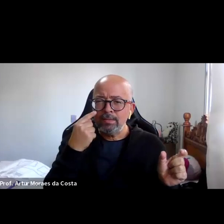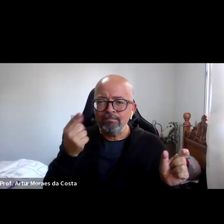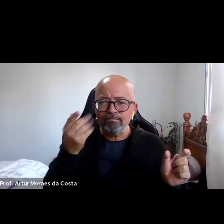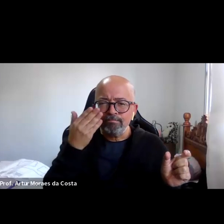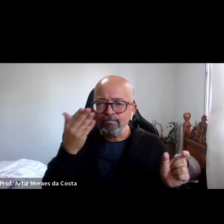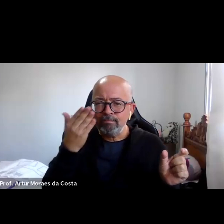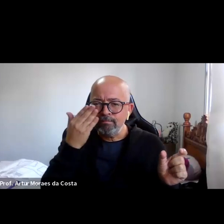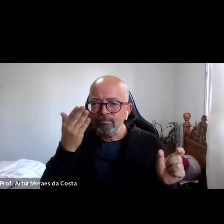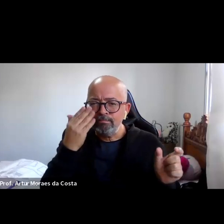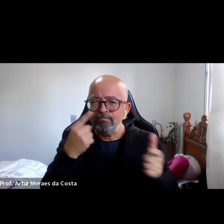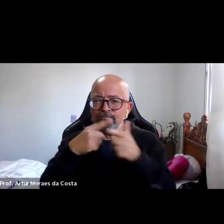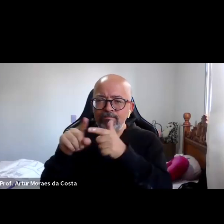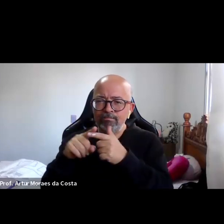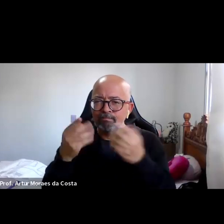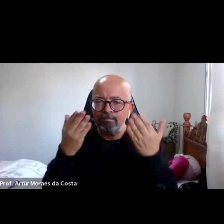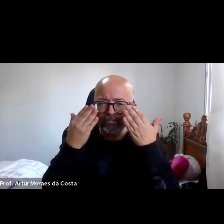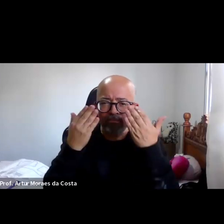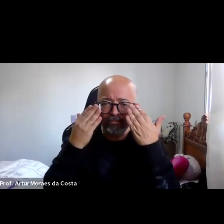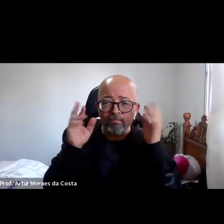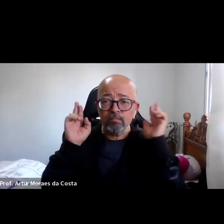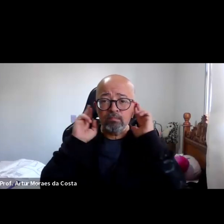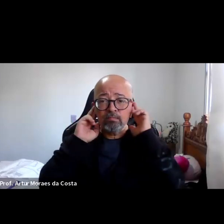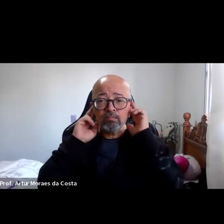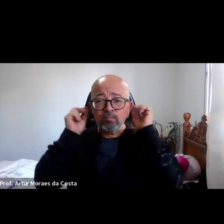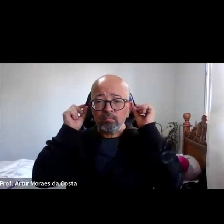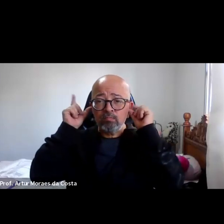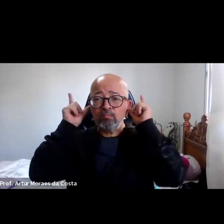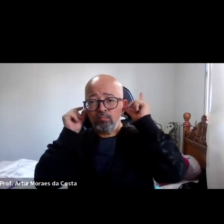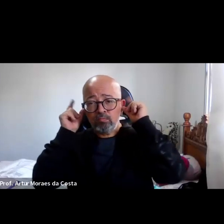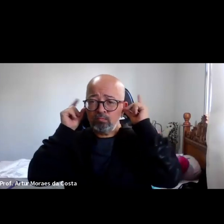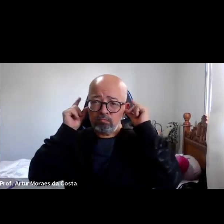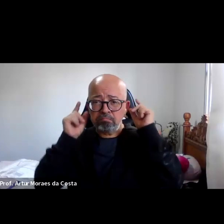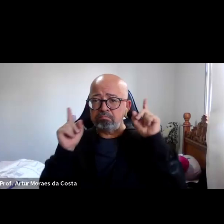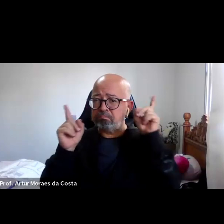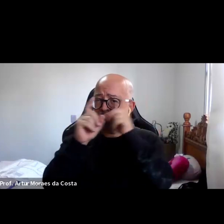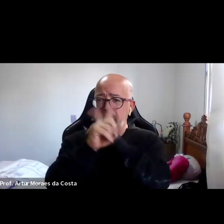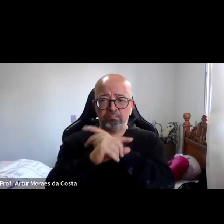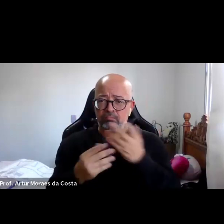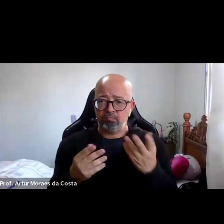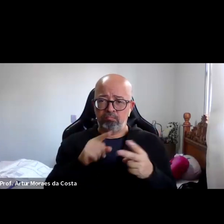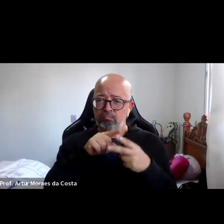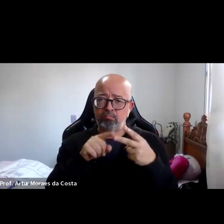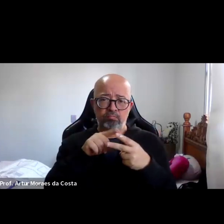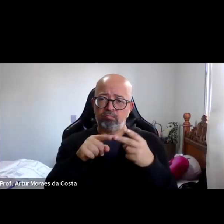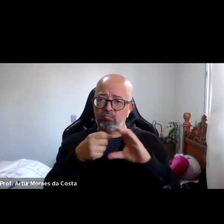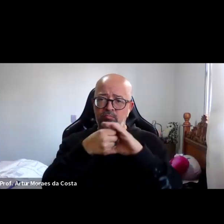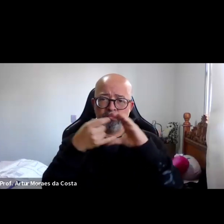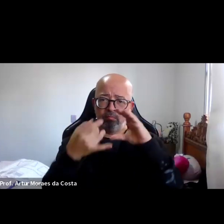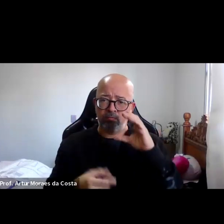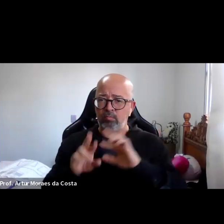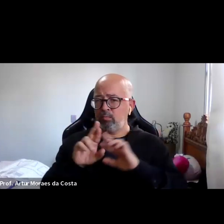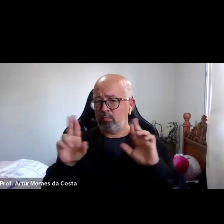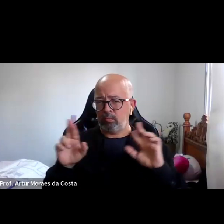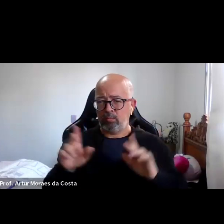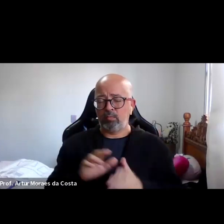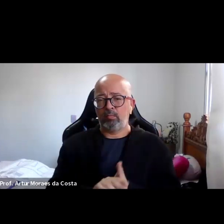mucho mejor Bueno quiero adelantarme un poco a la conclusión a la que quiero llegar con esta conversación y es que